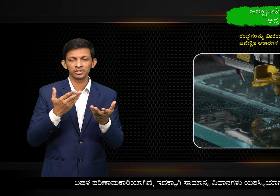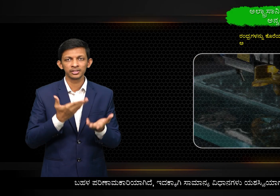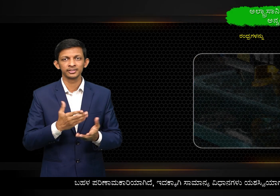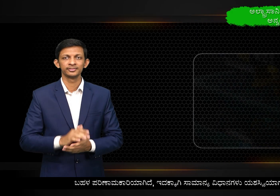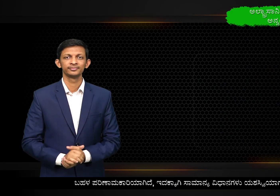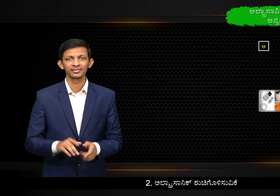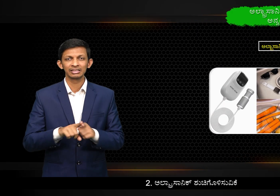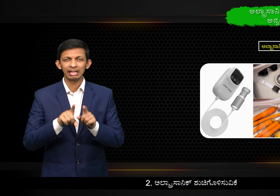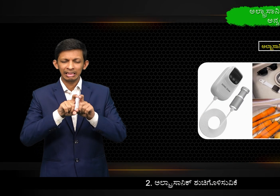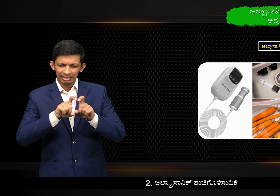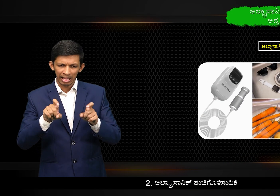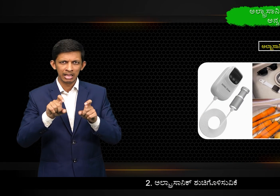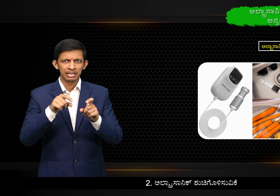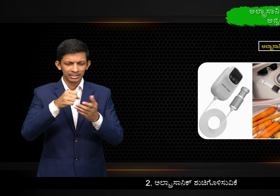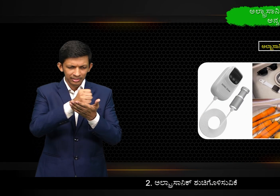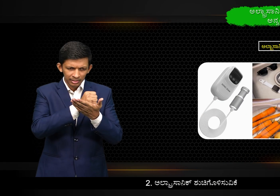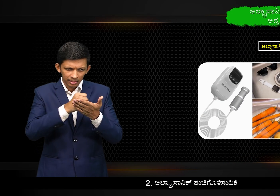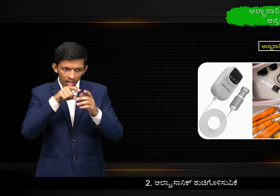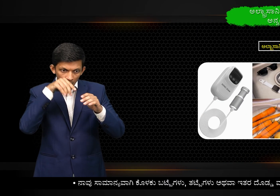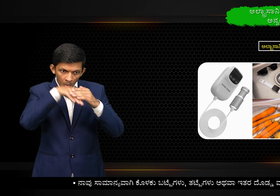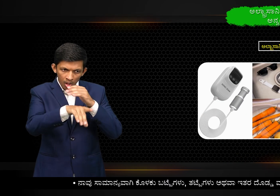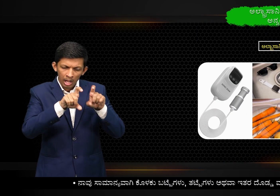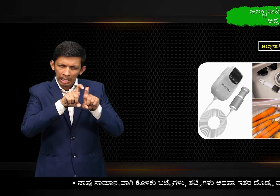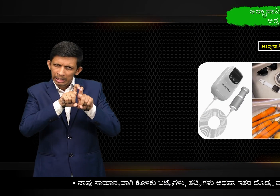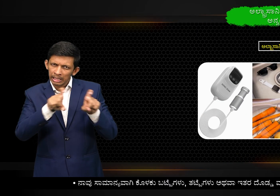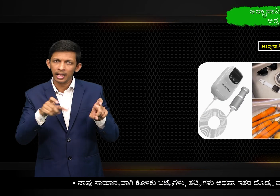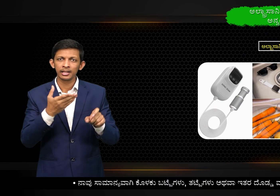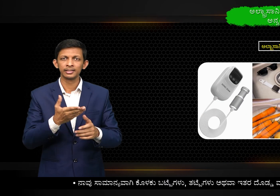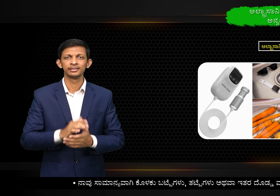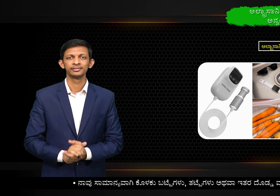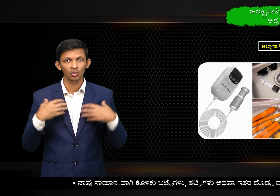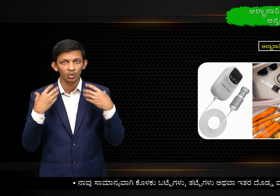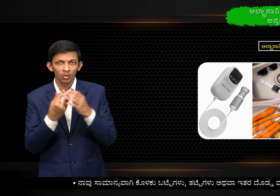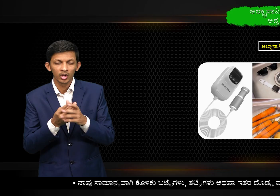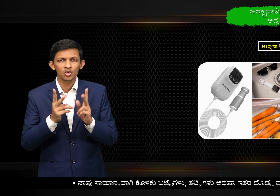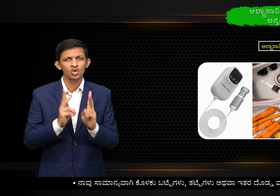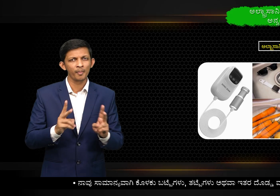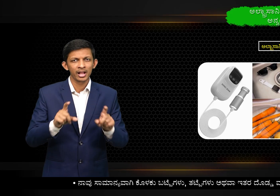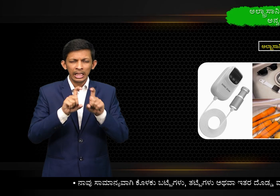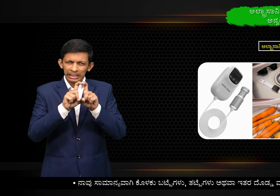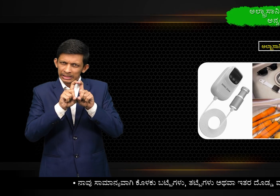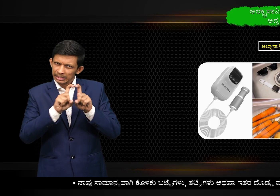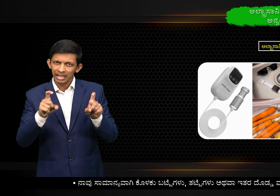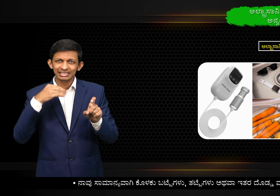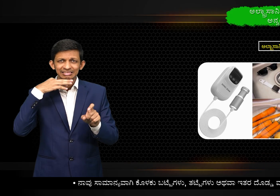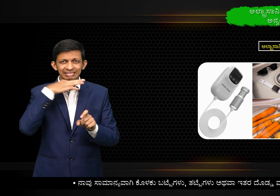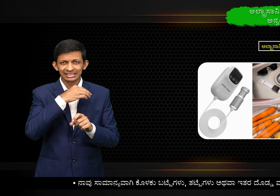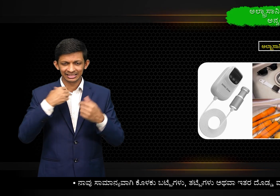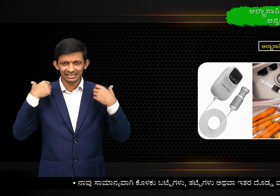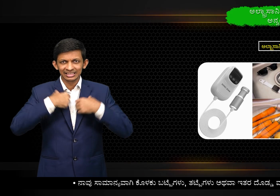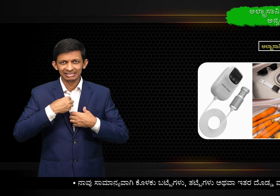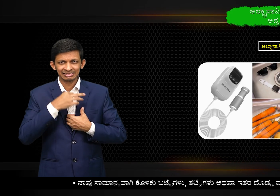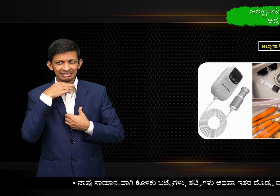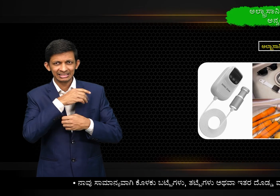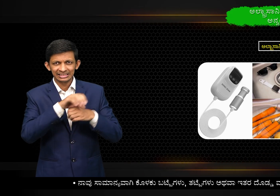ಅಲ್ಟ್ರಾಸಾನಿಕ್ ಶುಚಿಗೊಳಿಸುವಿಕೆ. ನಾವು ಸಾಮಾನ್ಯವಾಗಿ ಕೊಳಕು ಬಟ್ಟೆಗಳು, ತಟ್ಟೆಗಳು ಅಥವಾ